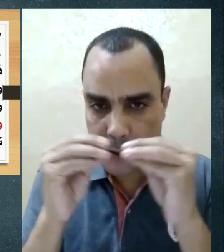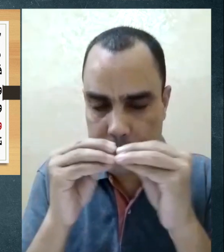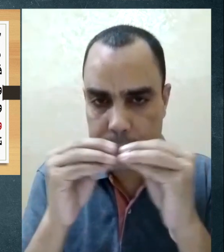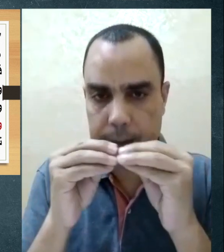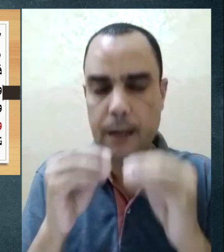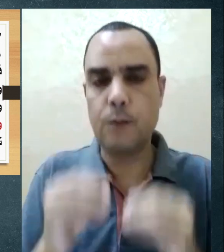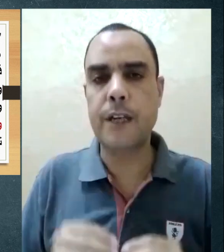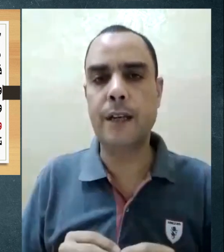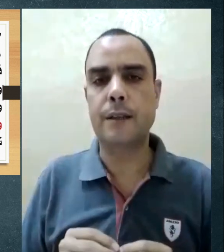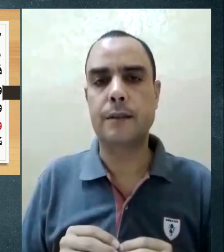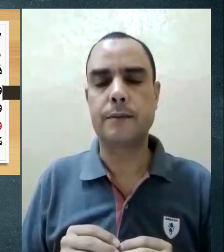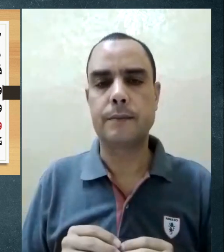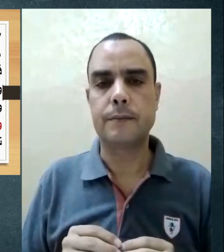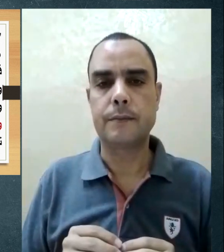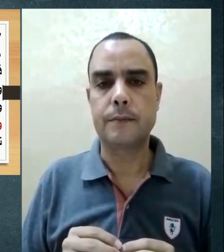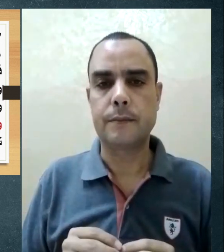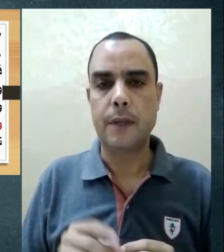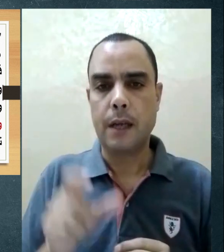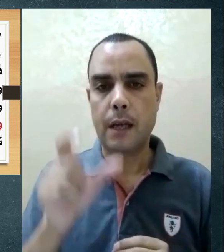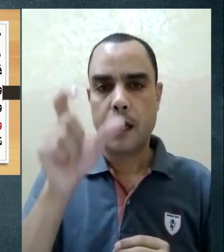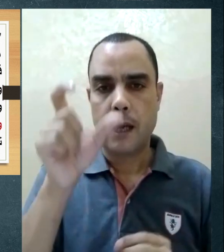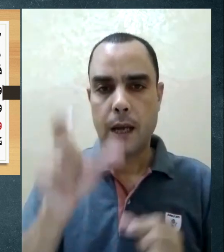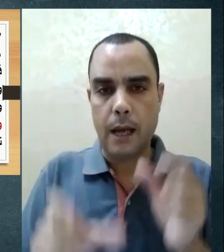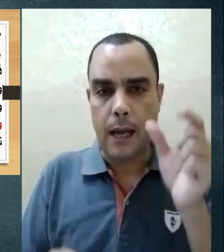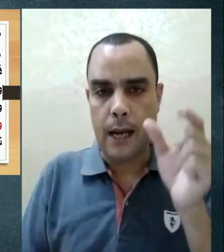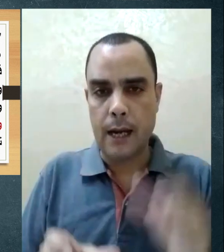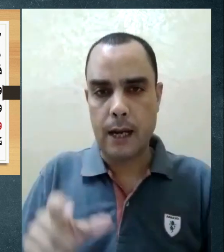نزعة أو ميل